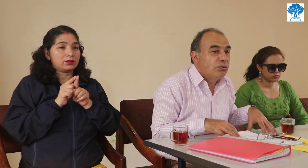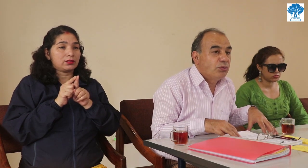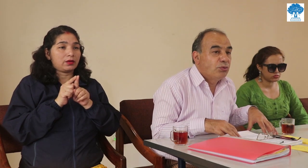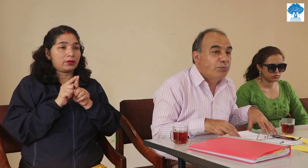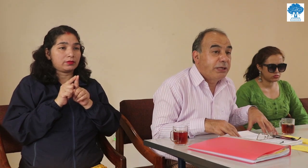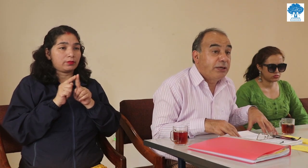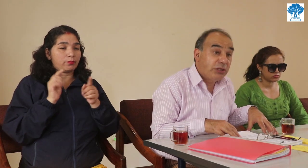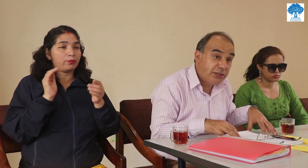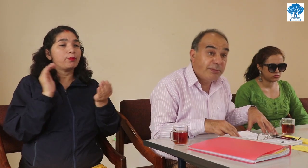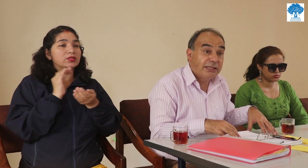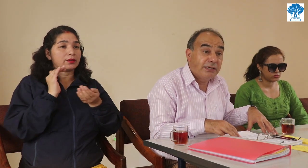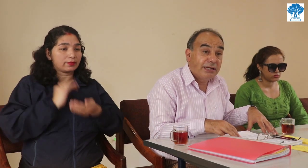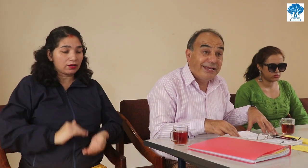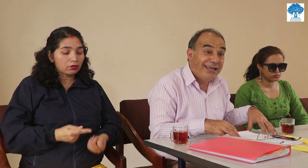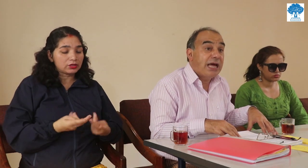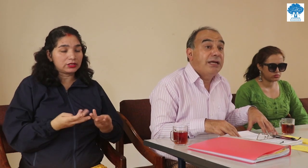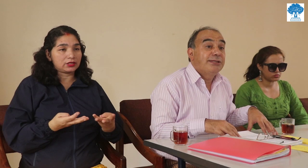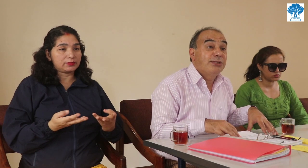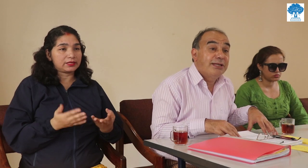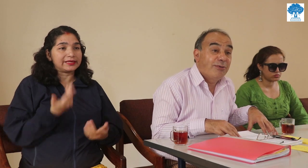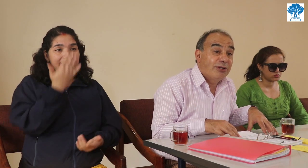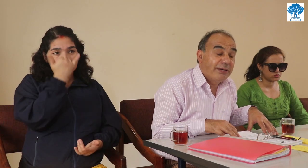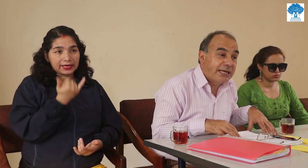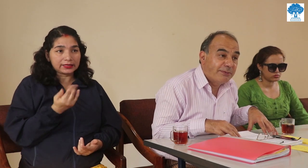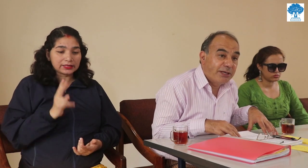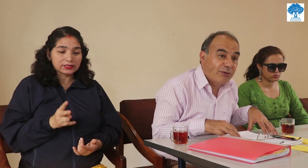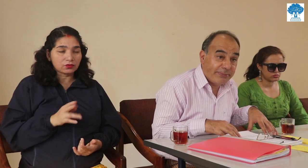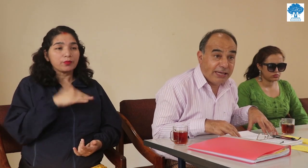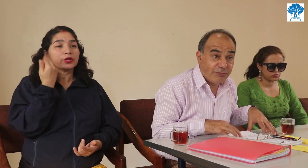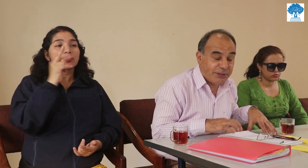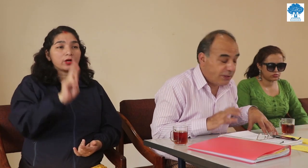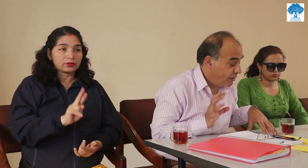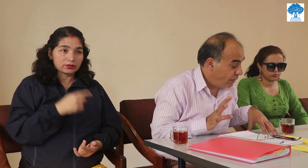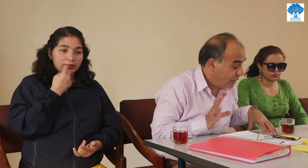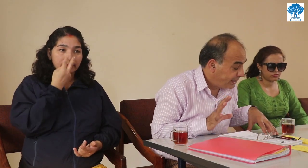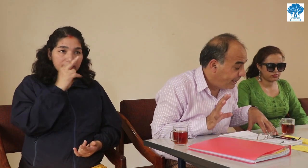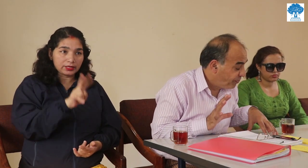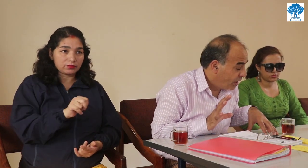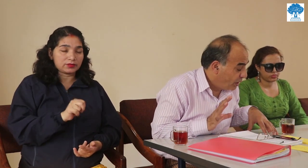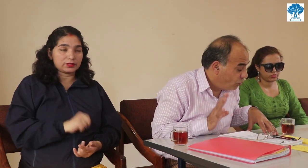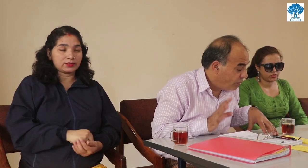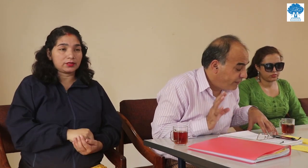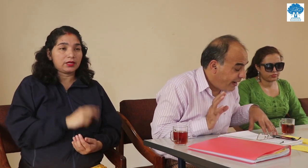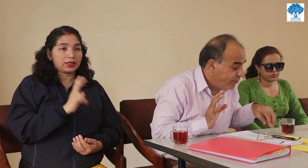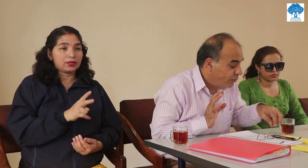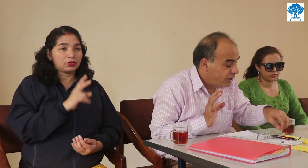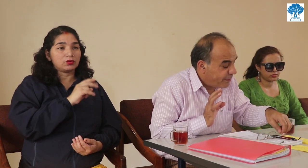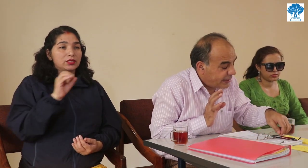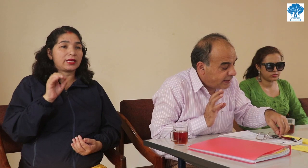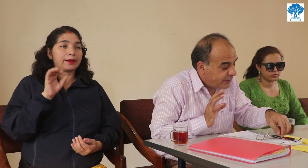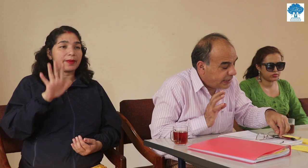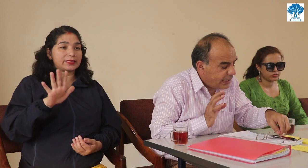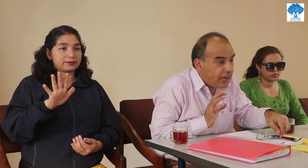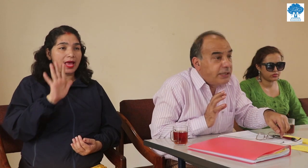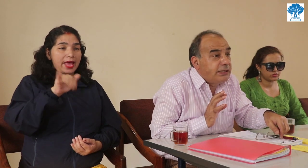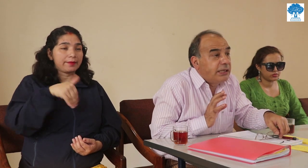बच्चाहरू पनि कति जन्मिन्छन्, के कारणले यस्तो स्टिल बर्थ भइरहेको छ भन्ने कुरा पनि हेर्नुपर्छ भन्ने कुरा चाहिँ 2005 दशकमा